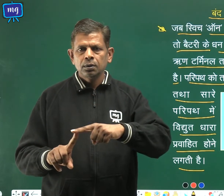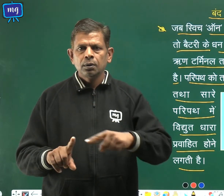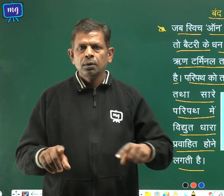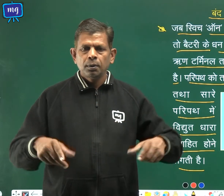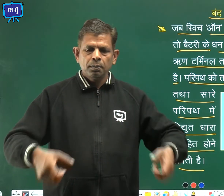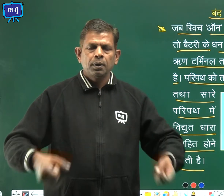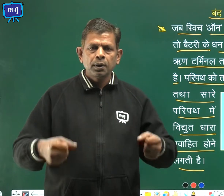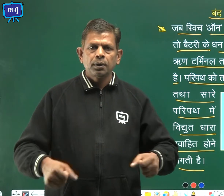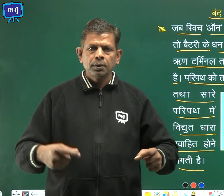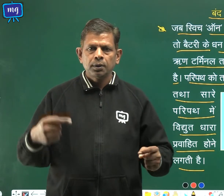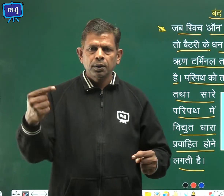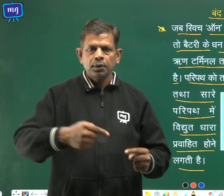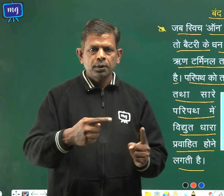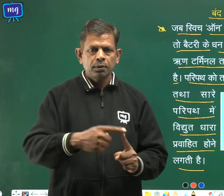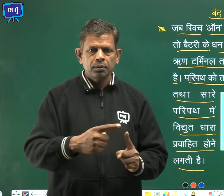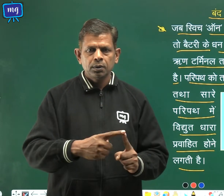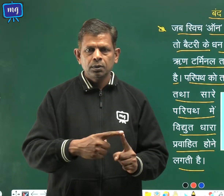बैटरी के ऋण टर्मिनल तक